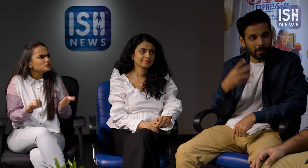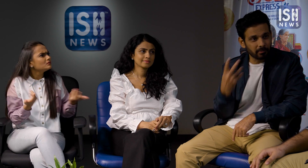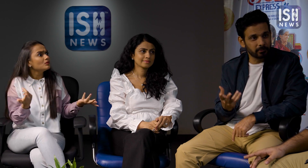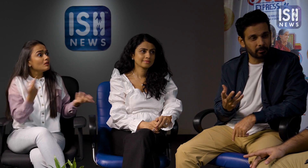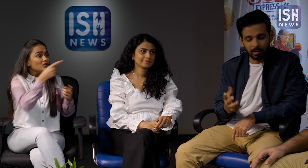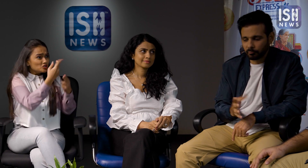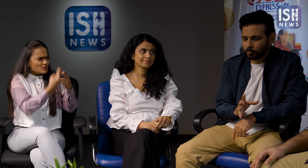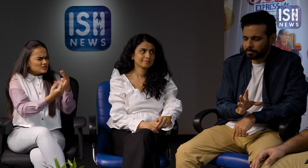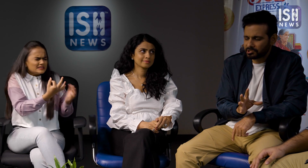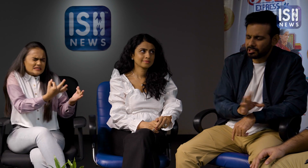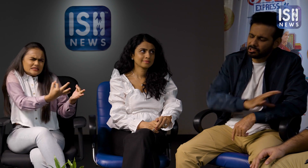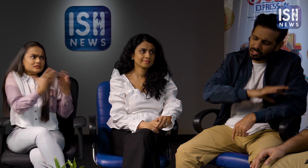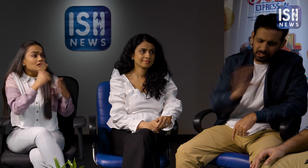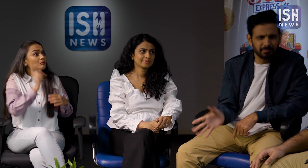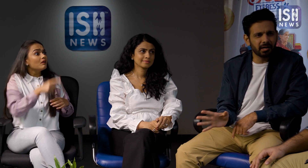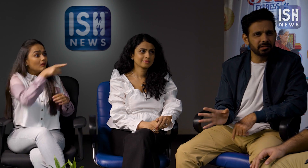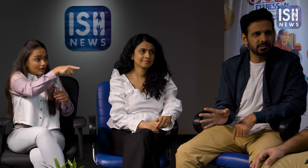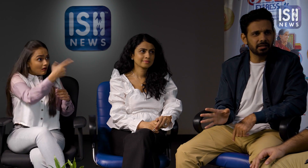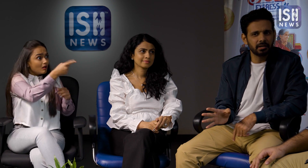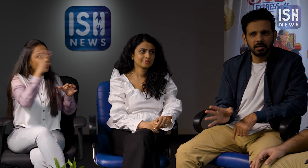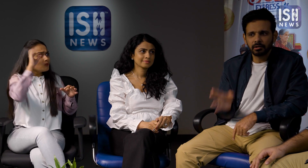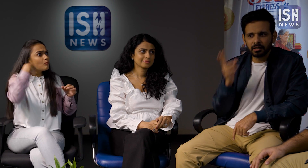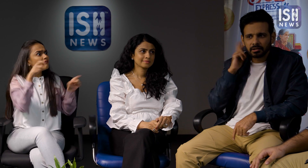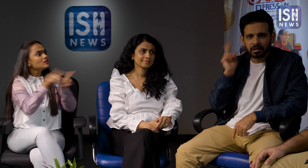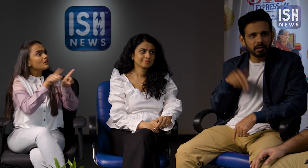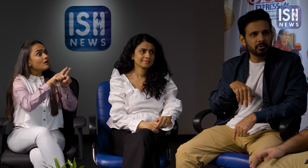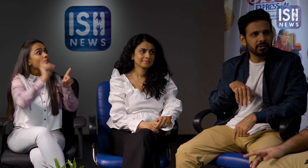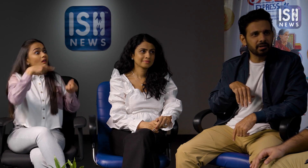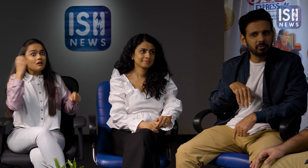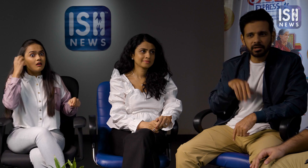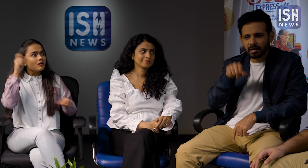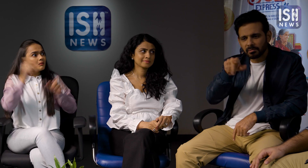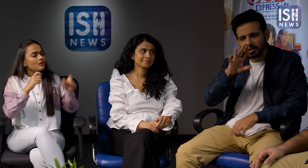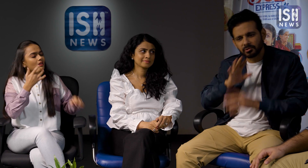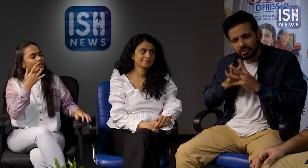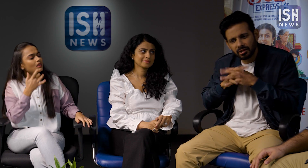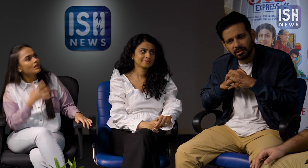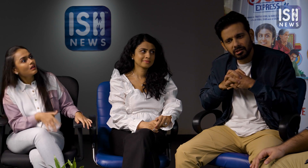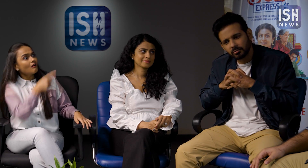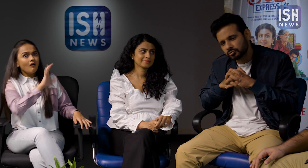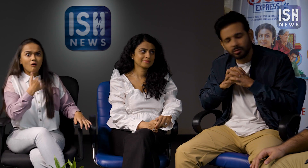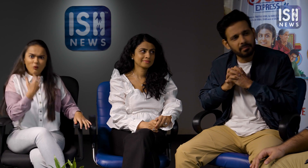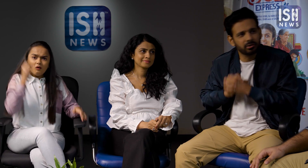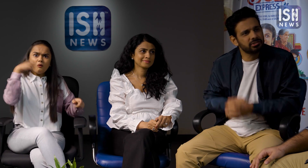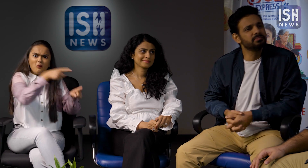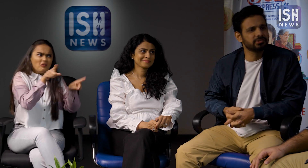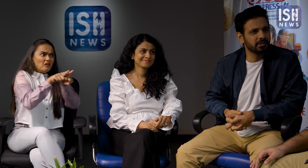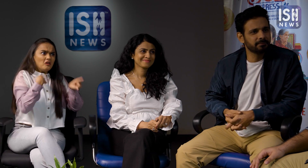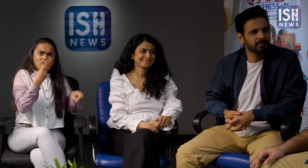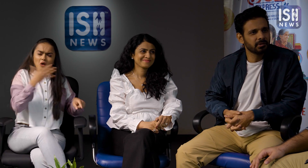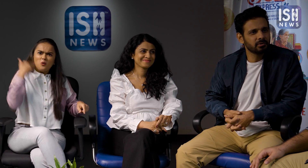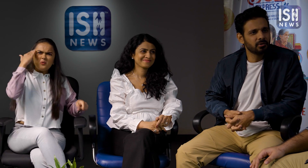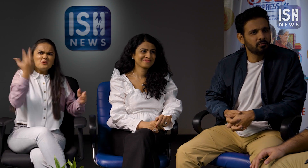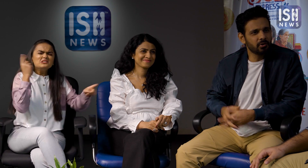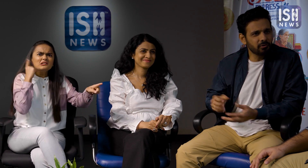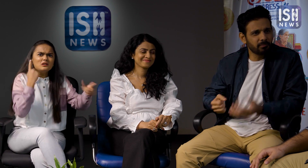stories so powerful. आप वो पिक्चर इतनी अच्छी बना दीजिए कि हियरिंग कम्युनिटी वाले बोले यार हमें ये पिक्चर देखनी है, कुछ सुना है, बहुत अच्छी पिक्चर